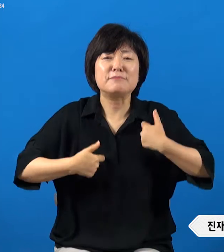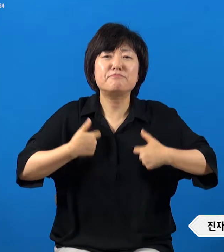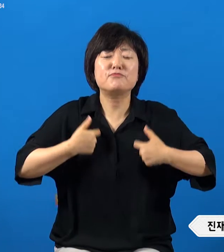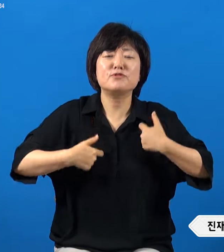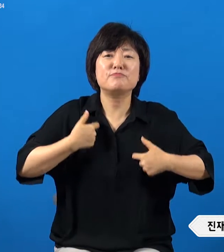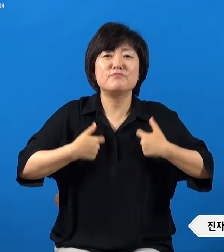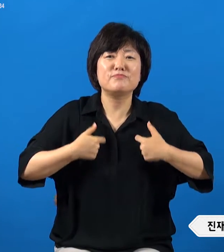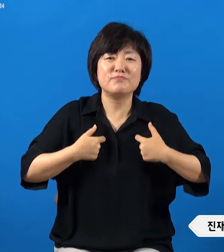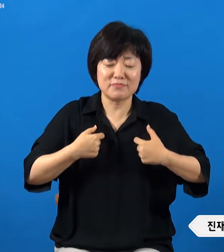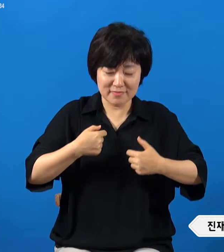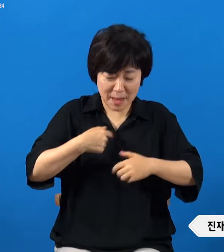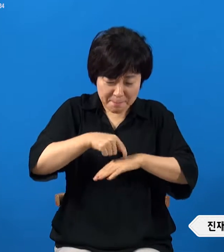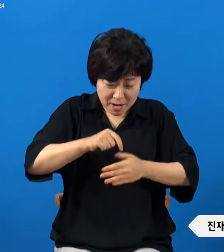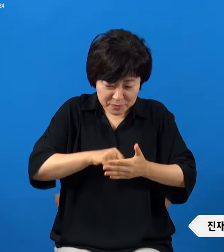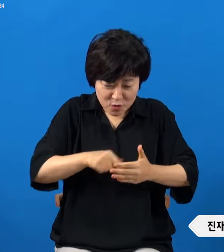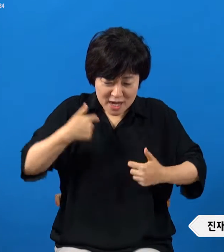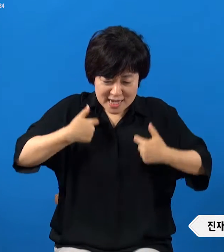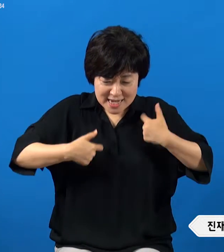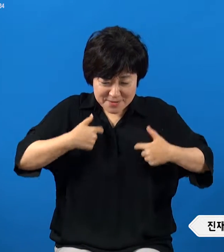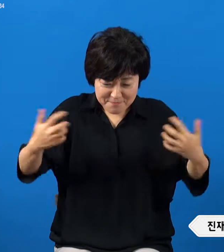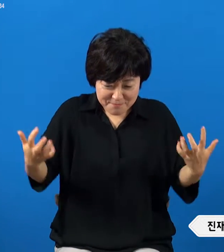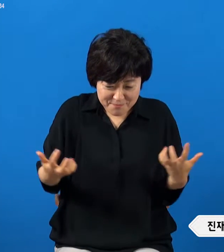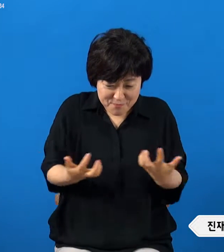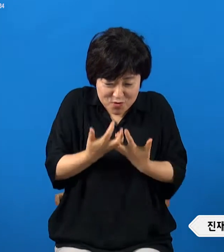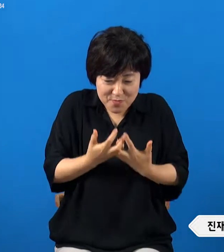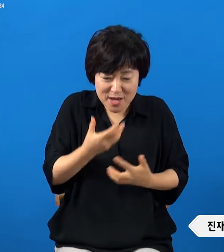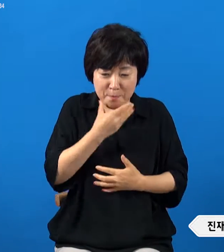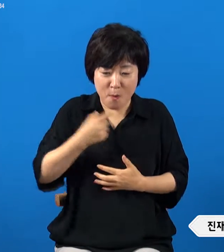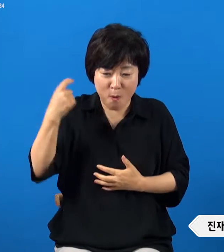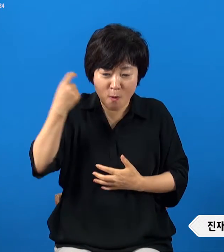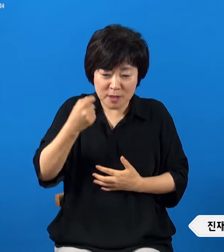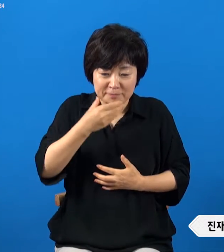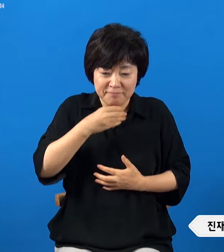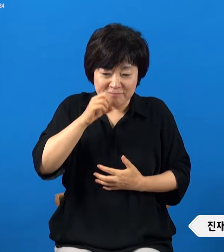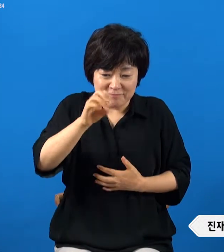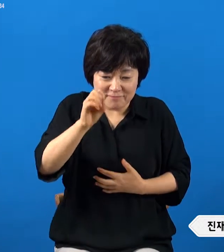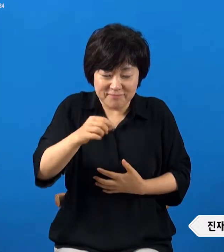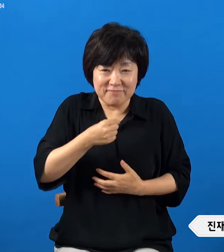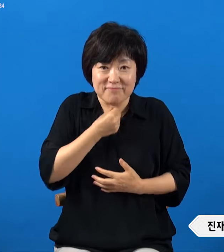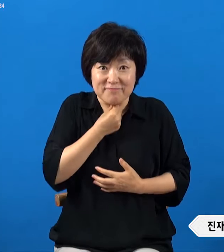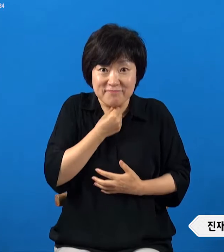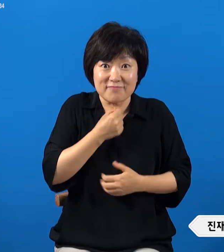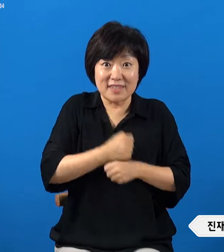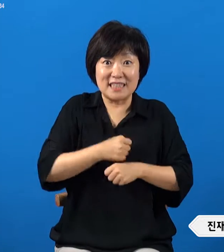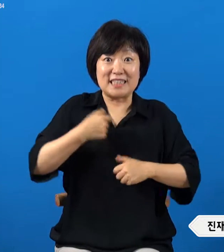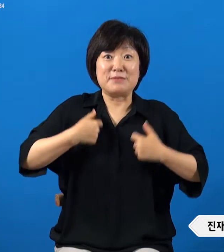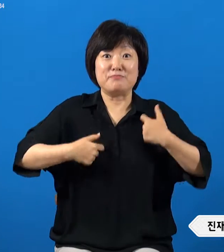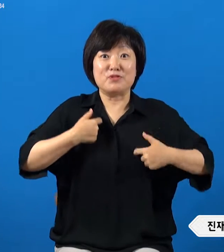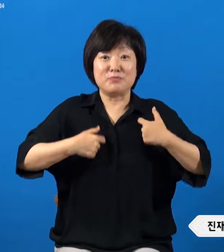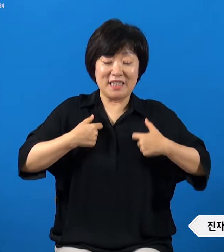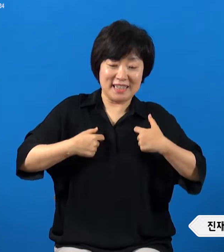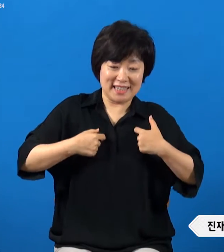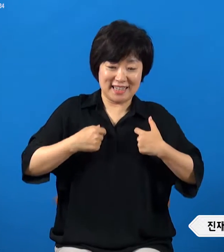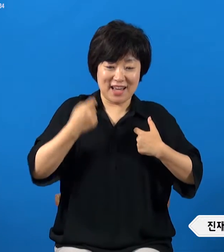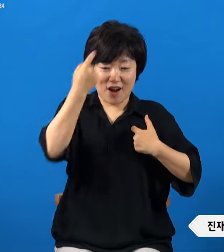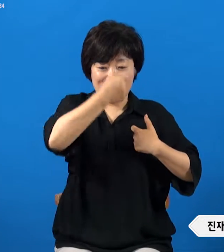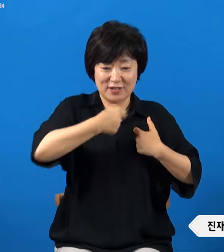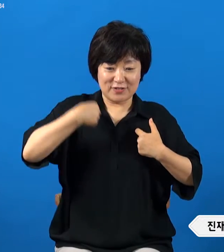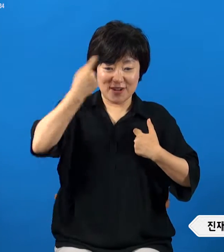기쁨이, 차고 넘치는 기쁨이, 흐르는 복음의 기쁨이 그렇게 사람들에게 보여지고